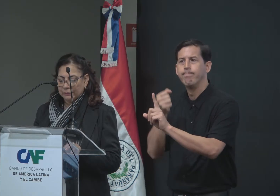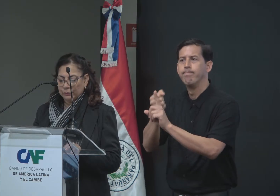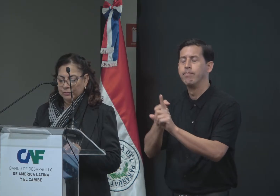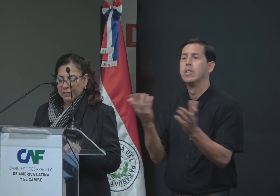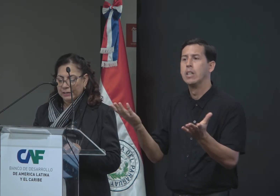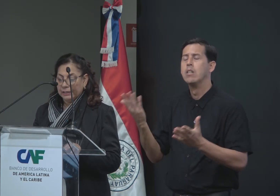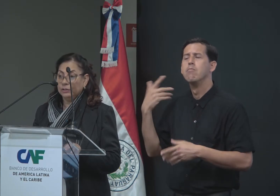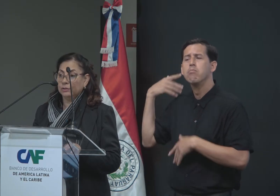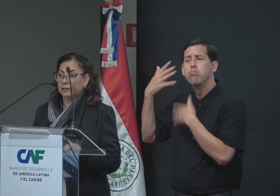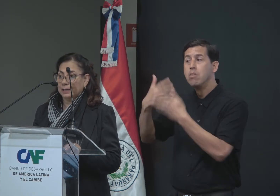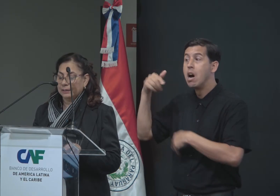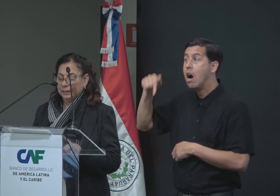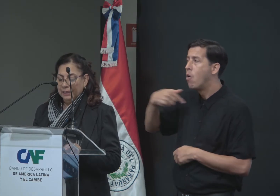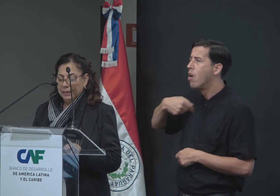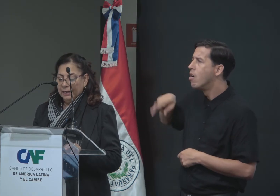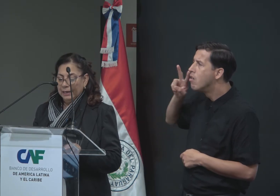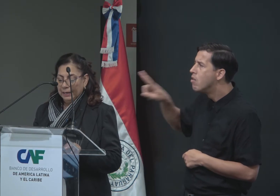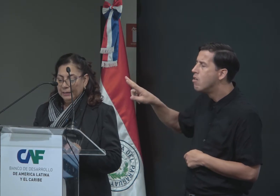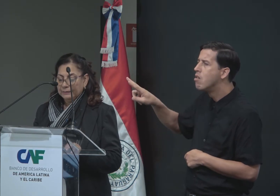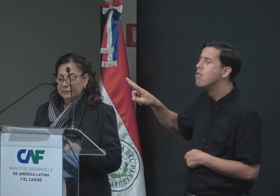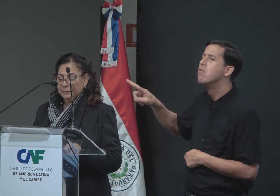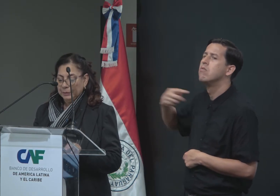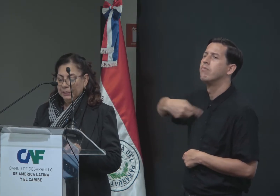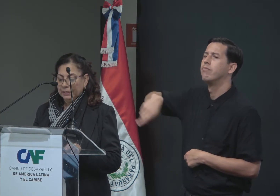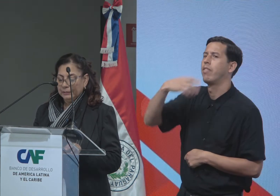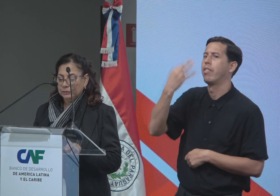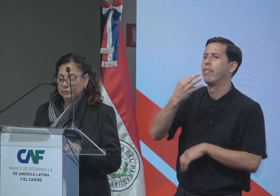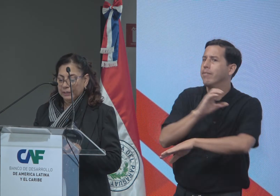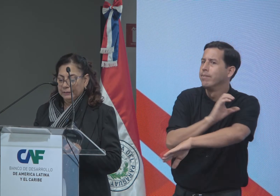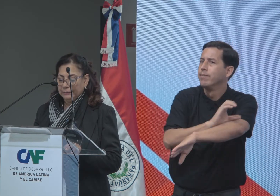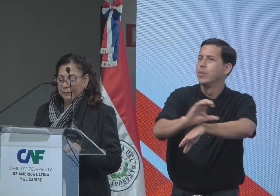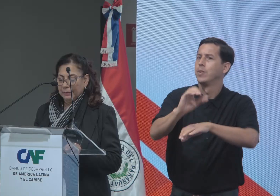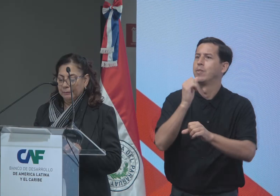que reforzar y honrar, la Ley